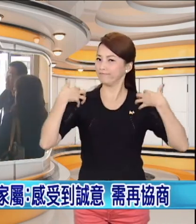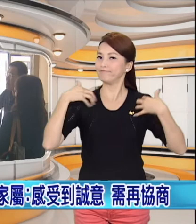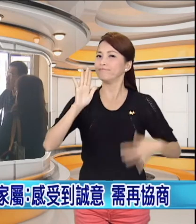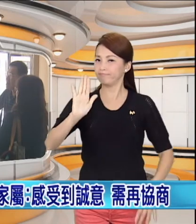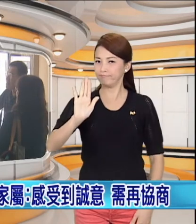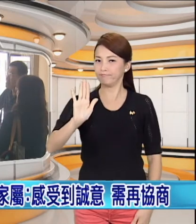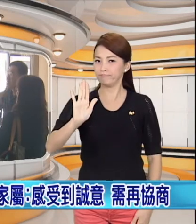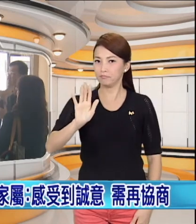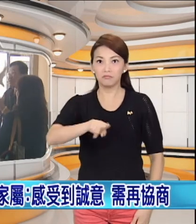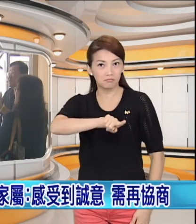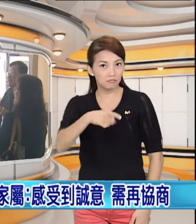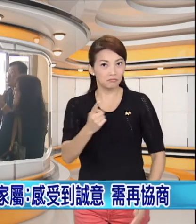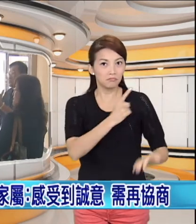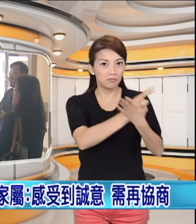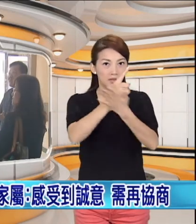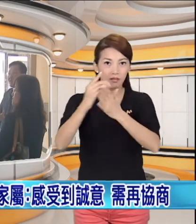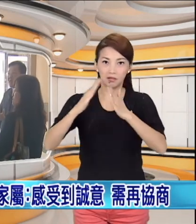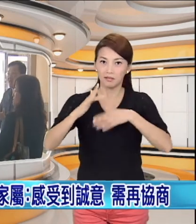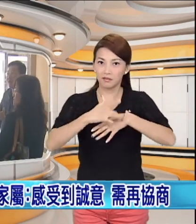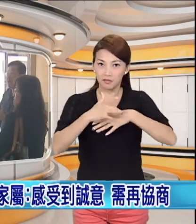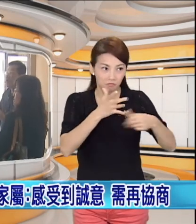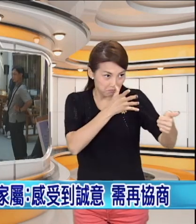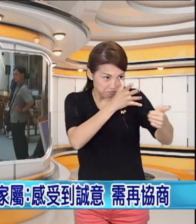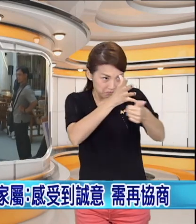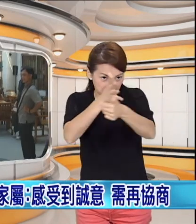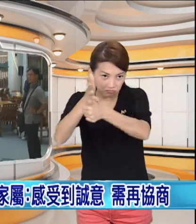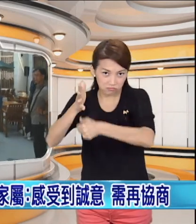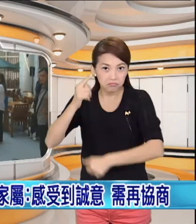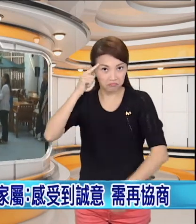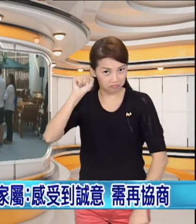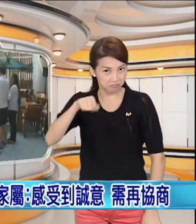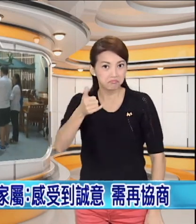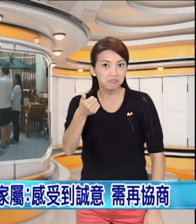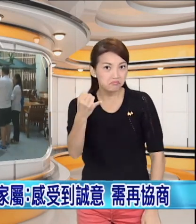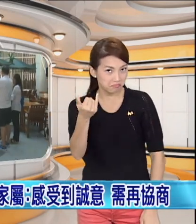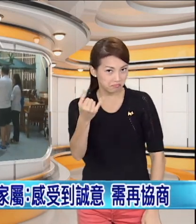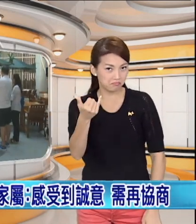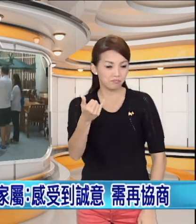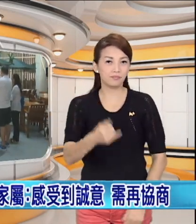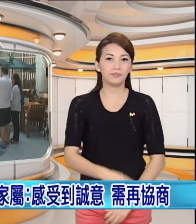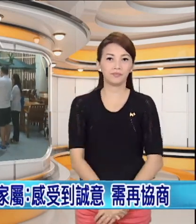到复兴的诚意，不过还要跟个别家属一一协商是否接受。